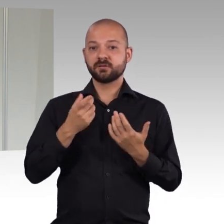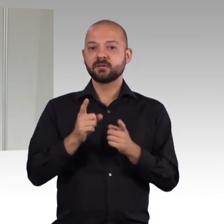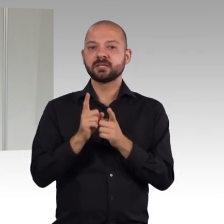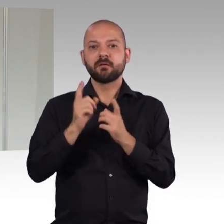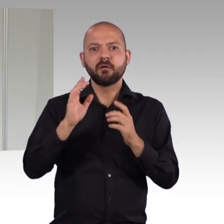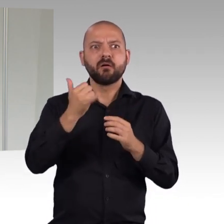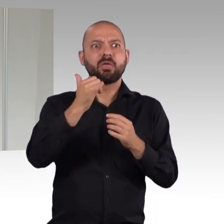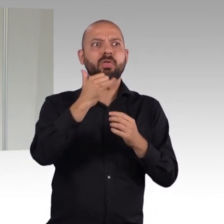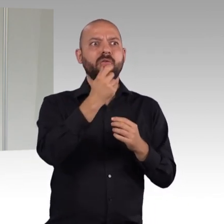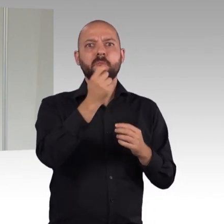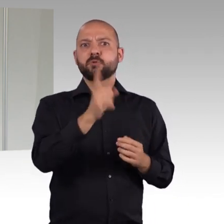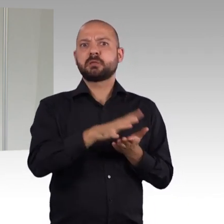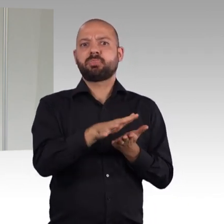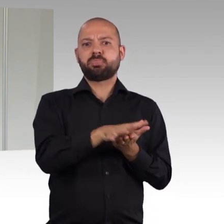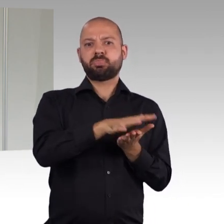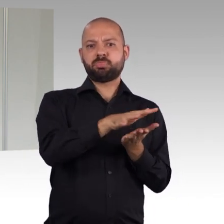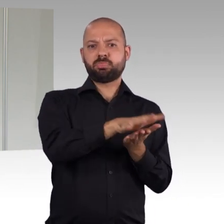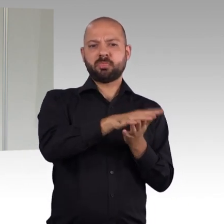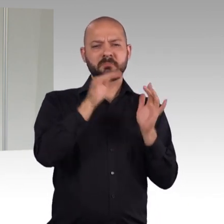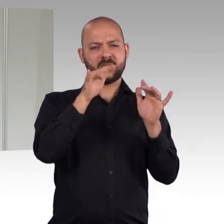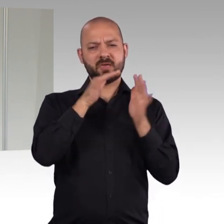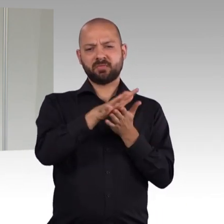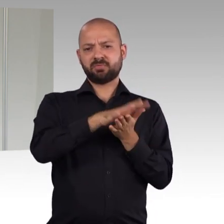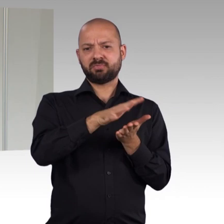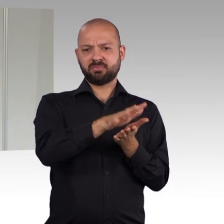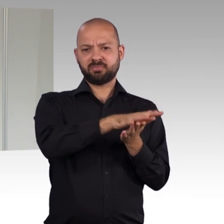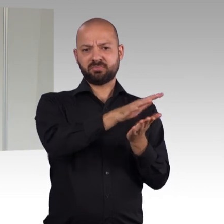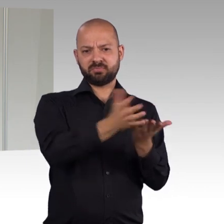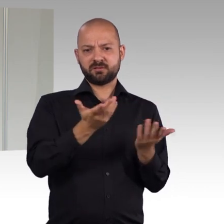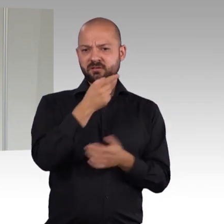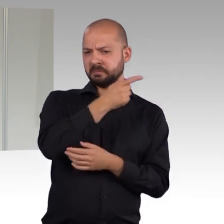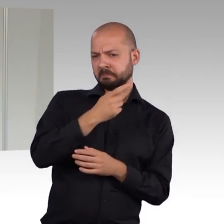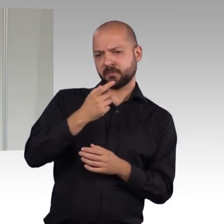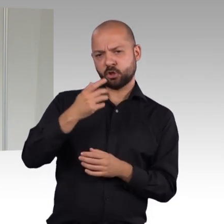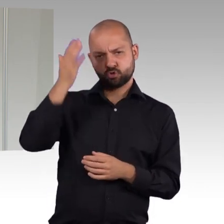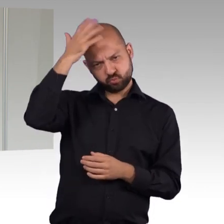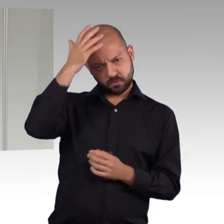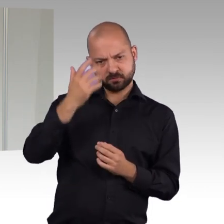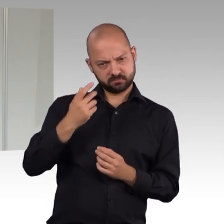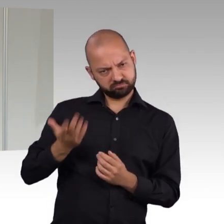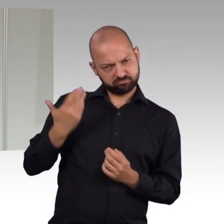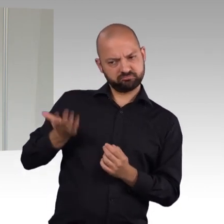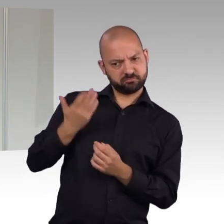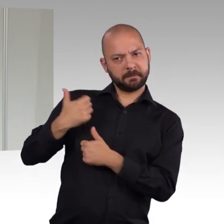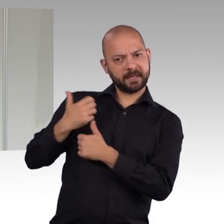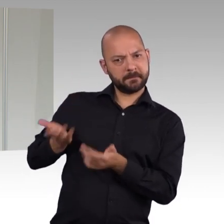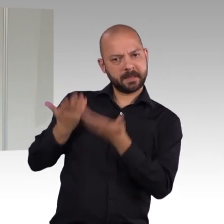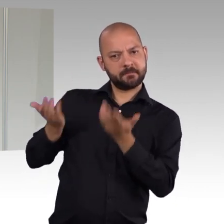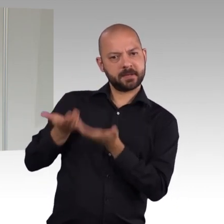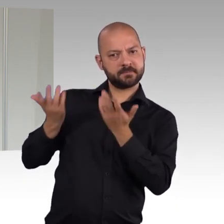Provokation. Gerade die aktuelle Situation in der Golfregion zeigt doch, wie Hardliner auf allen Seiten so lange an